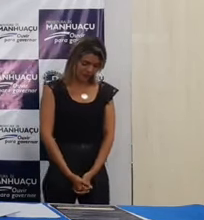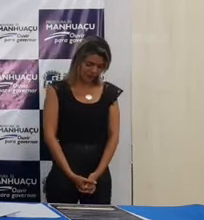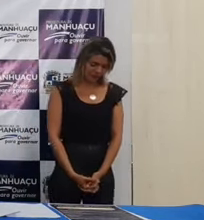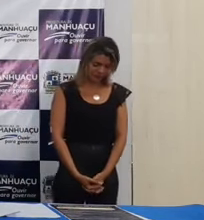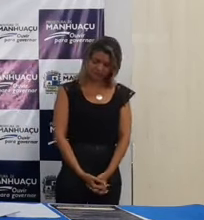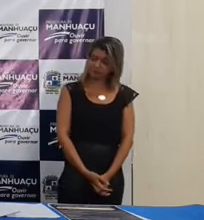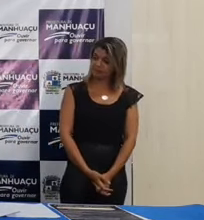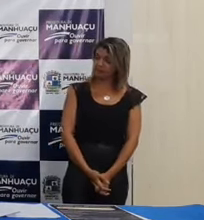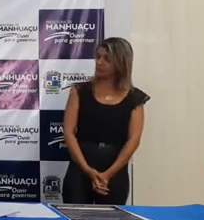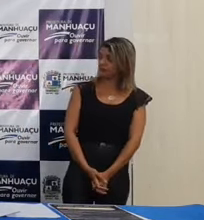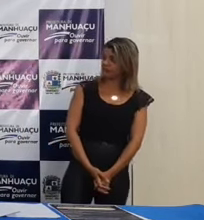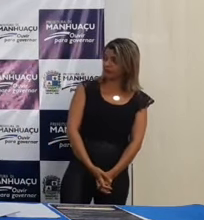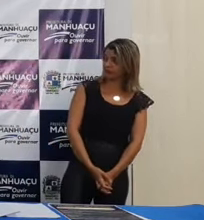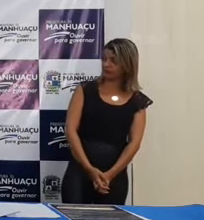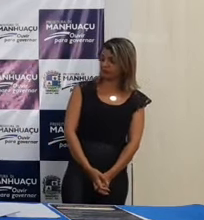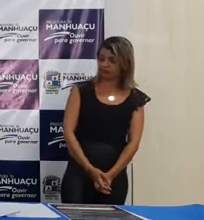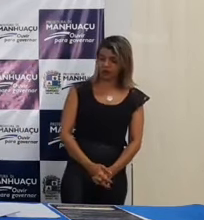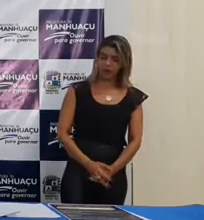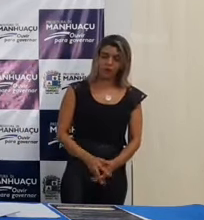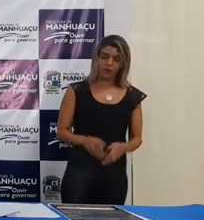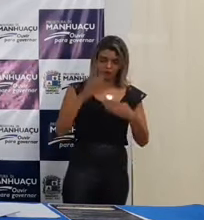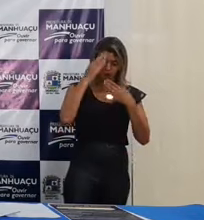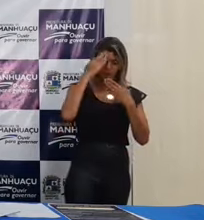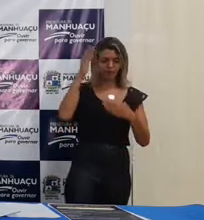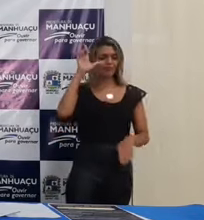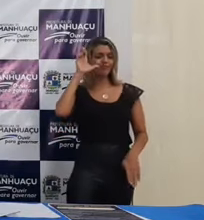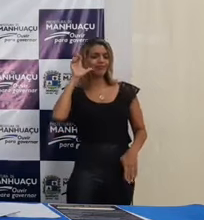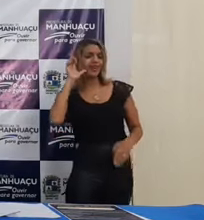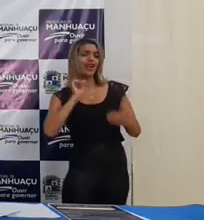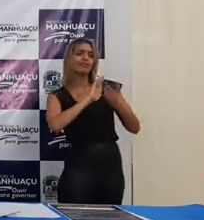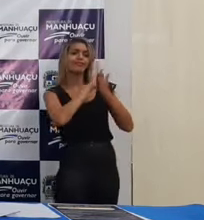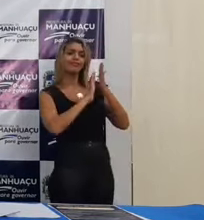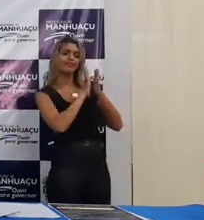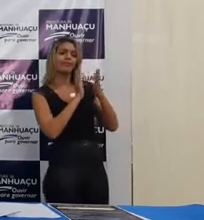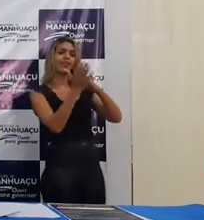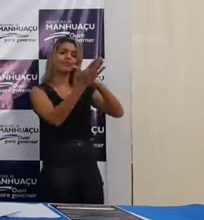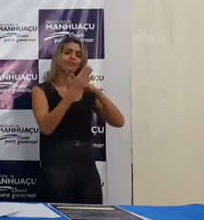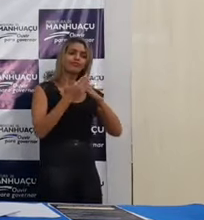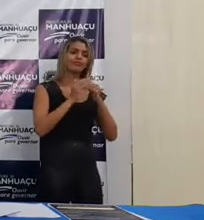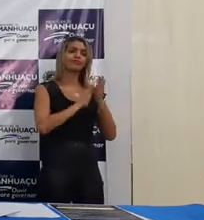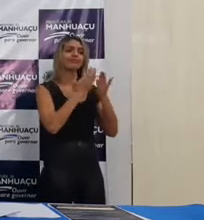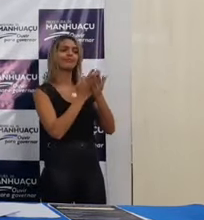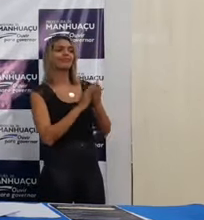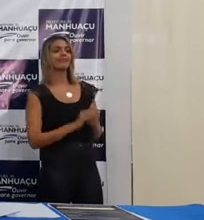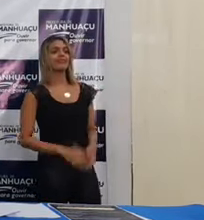nesta coletiva de imprensa de hoje. A todos, muito obrigado e uma excelente semana.